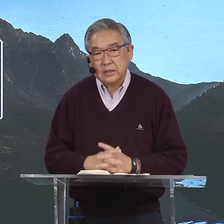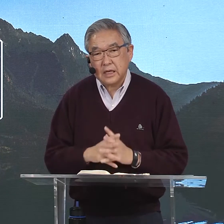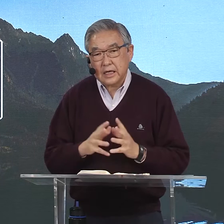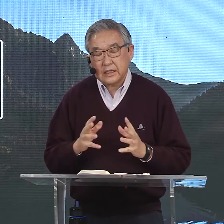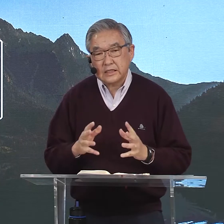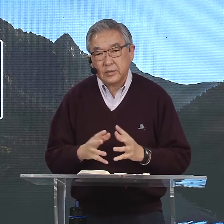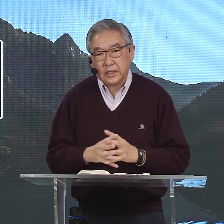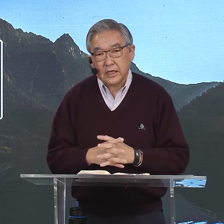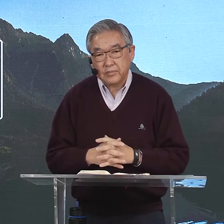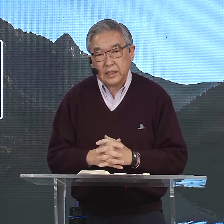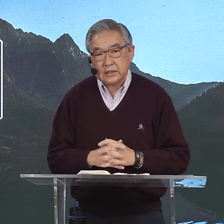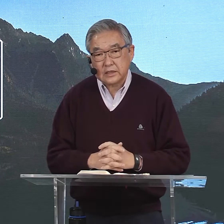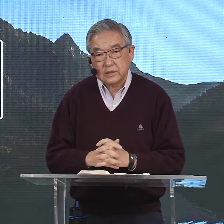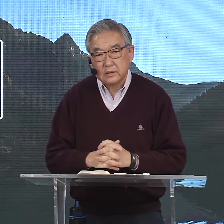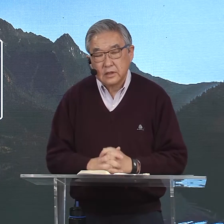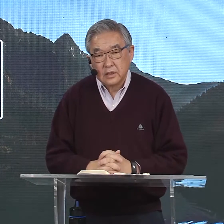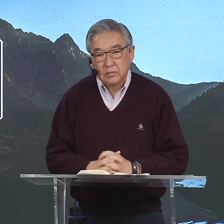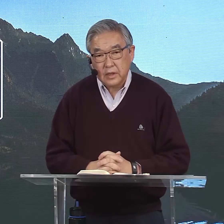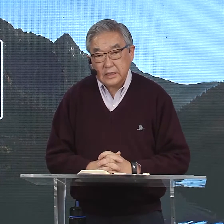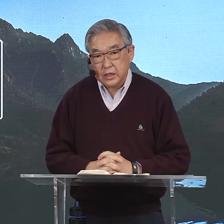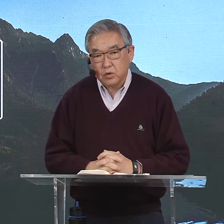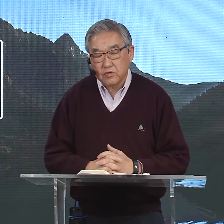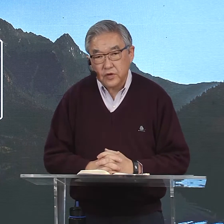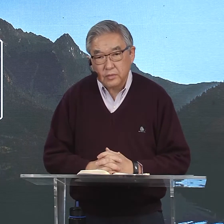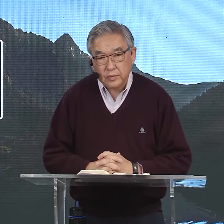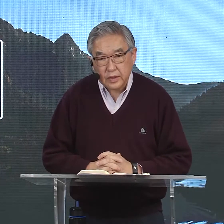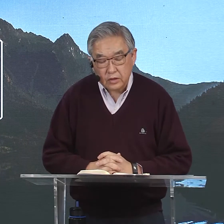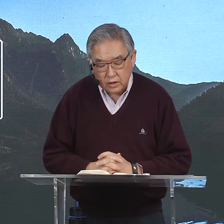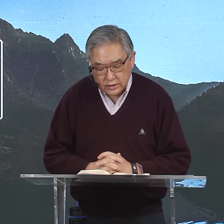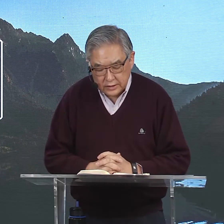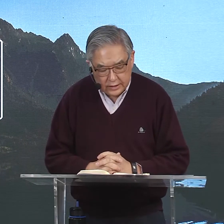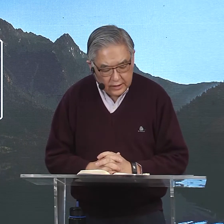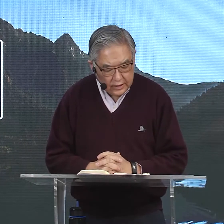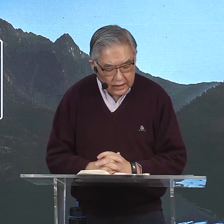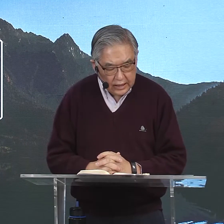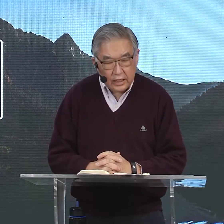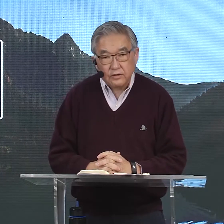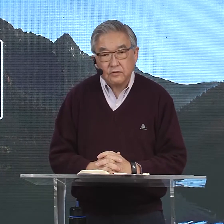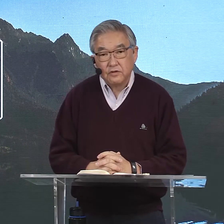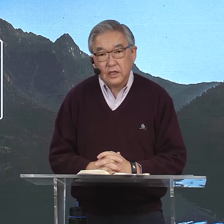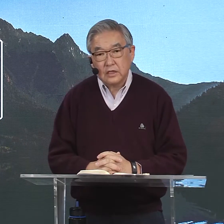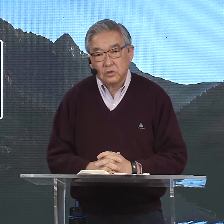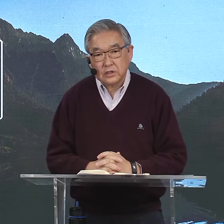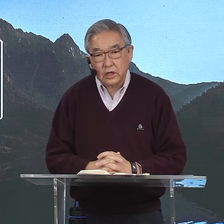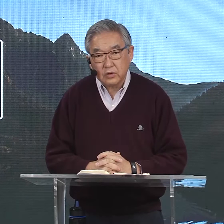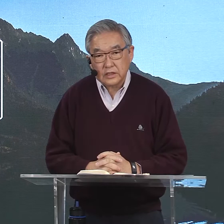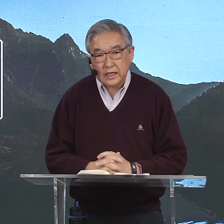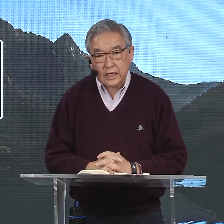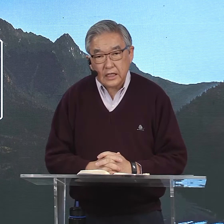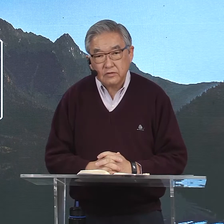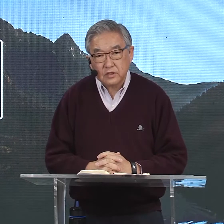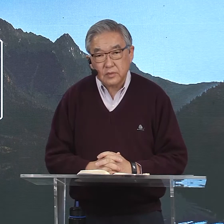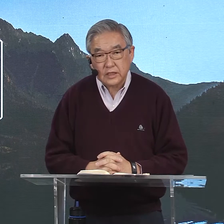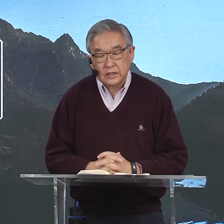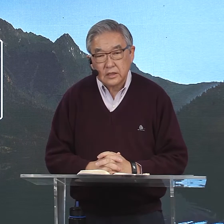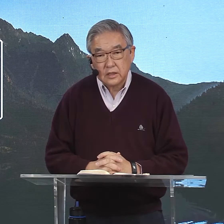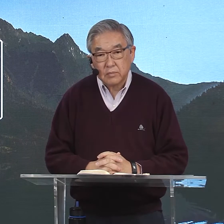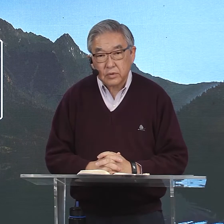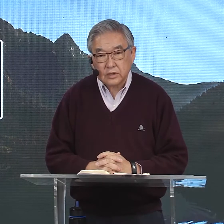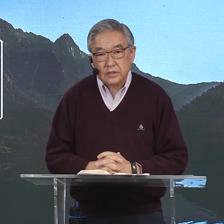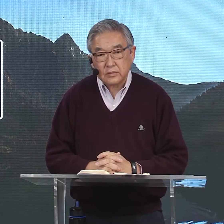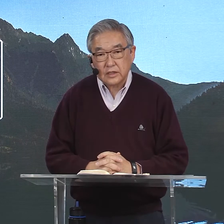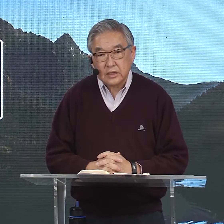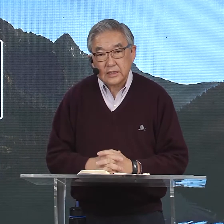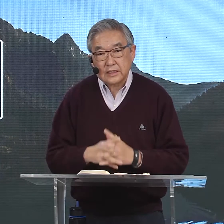cada a cada semana que passa mais se confirma para nós que a vinda do senhor está cada vez